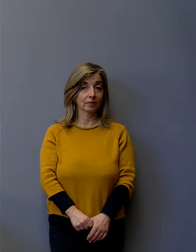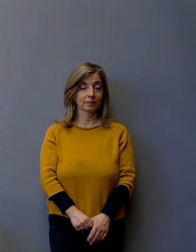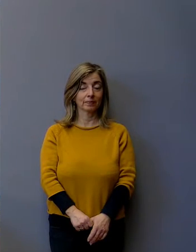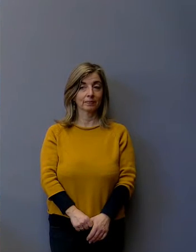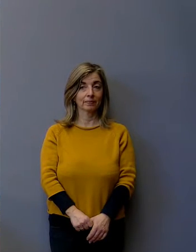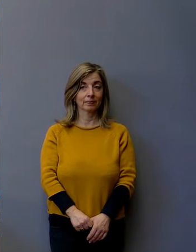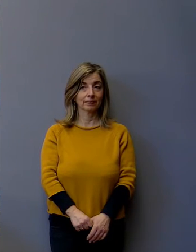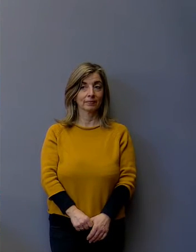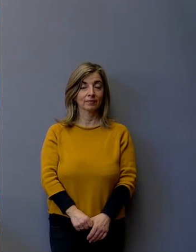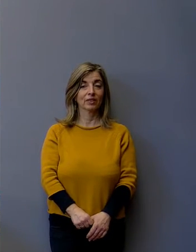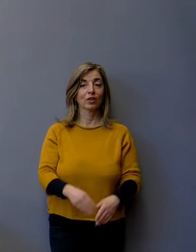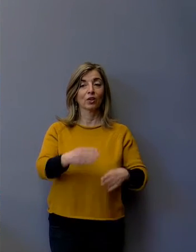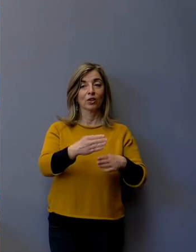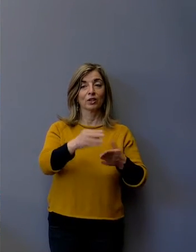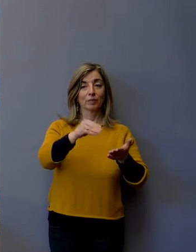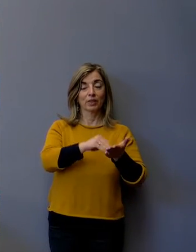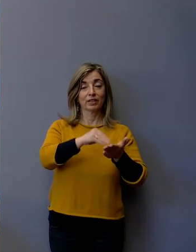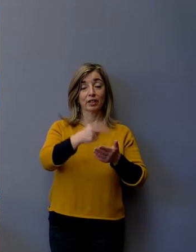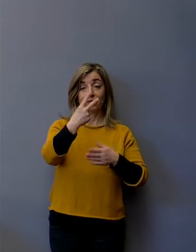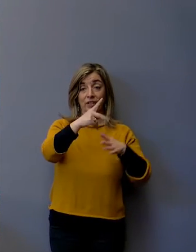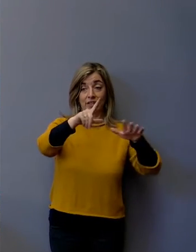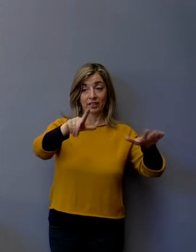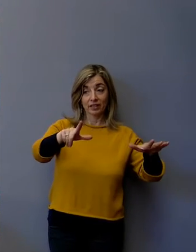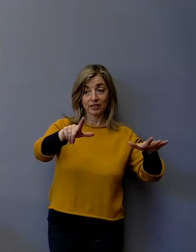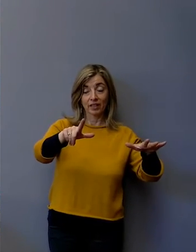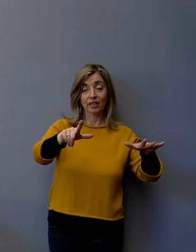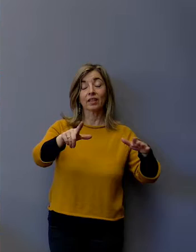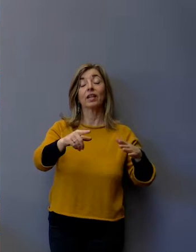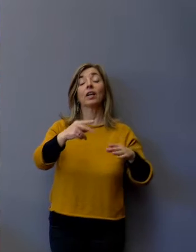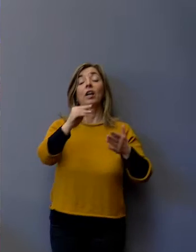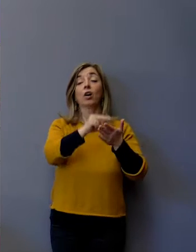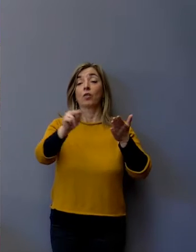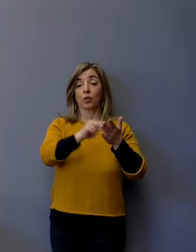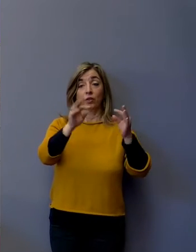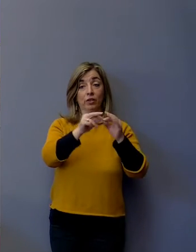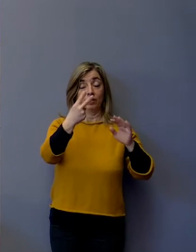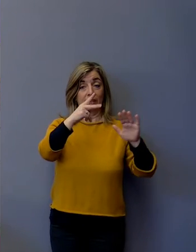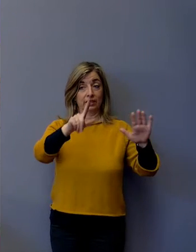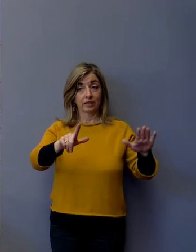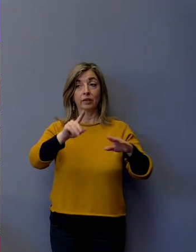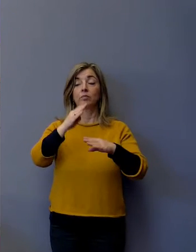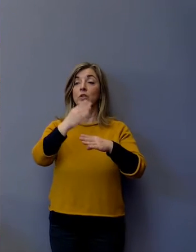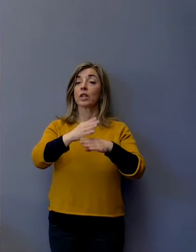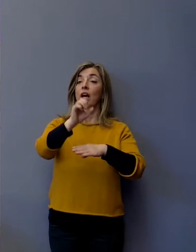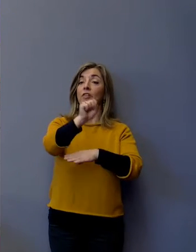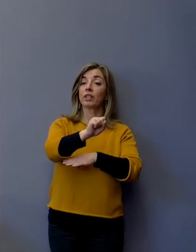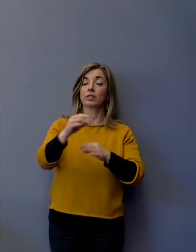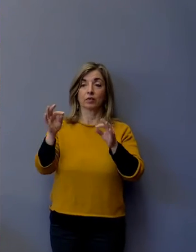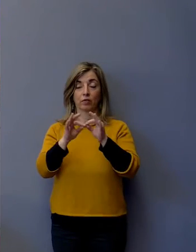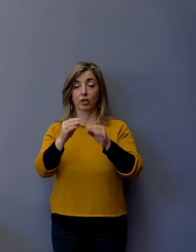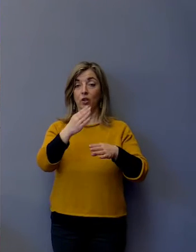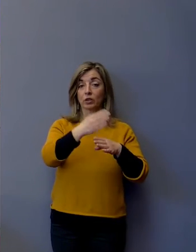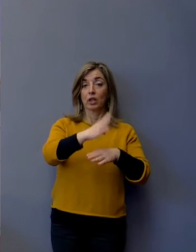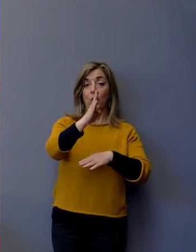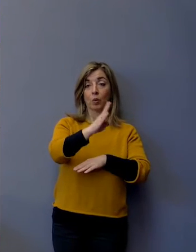27 consiglieri presenti 27 voti favorevoli consigliera avvenente volevo le consigliera